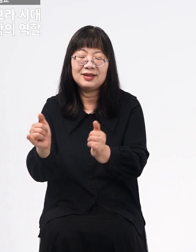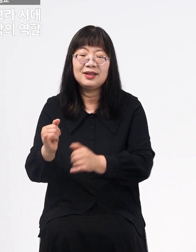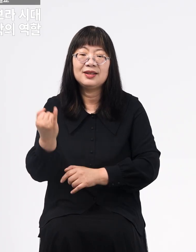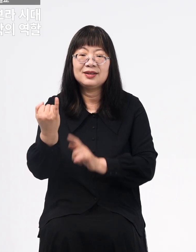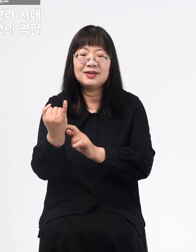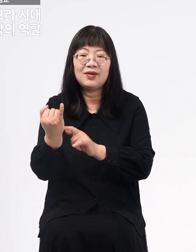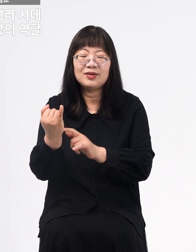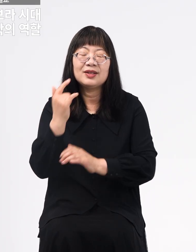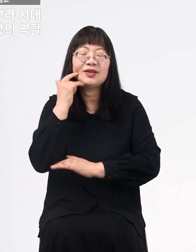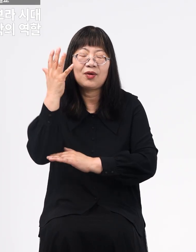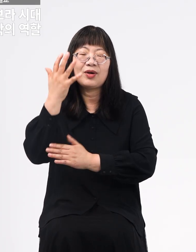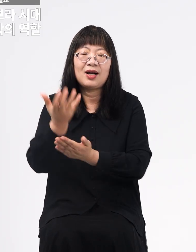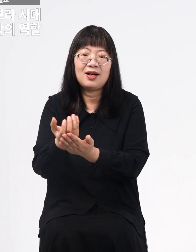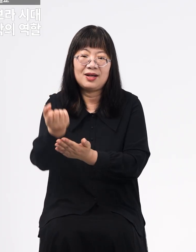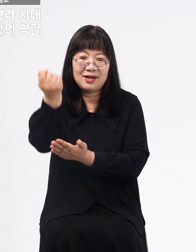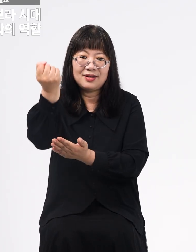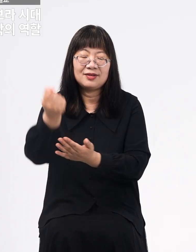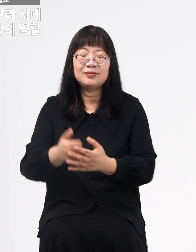영광을 받아요.